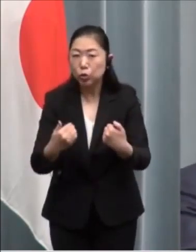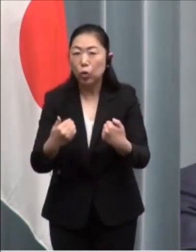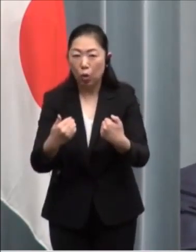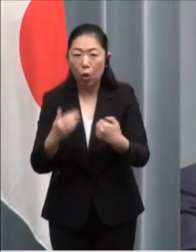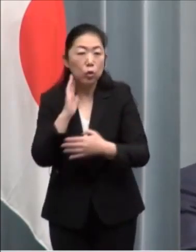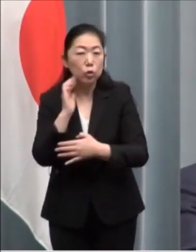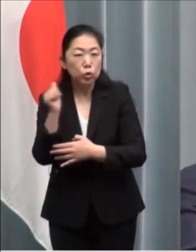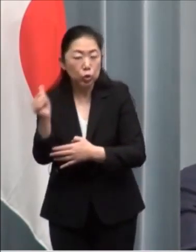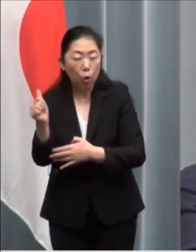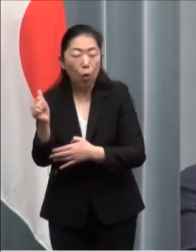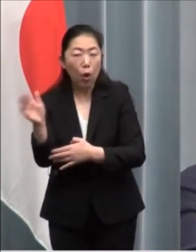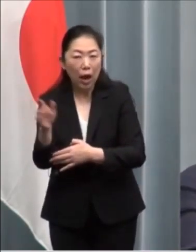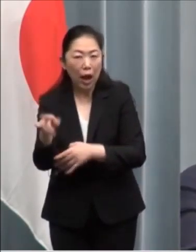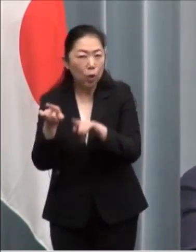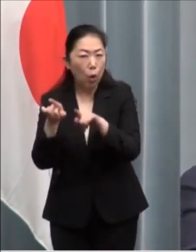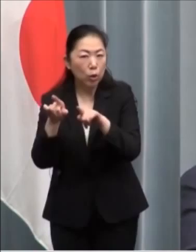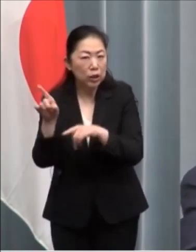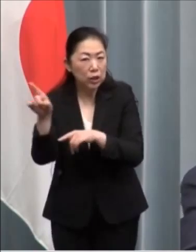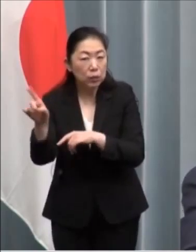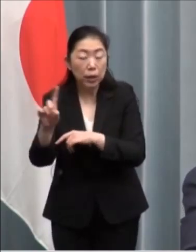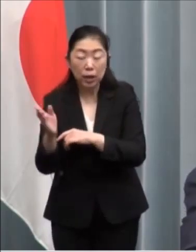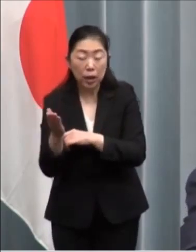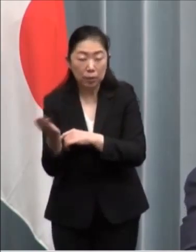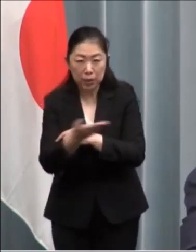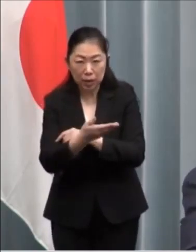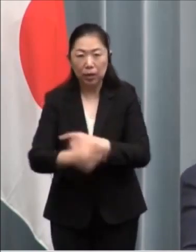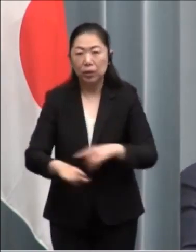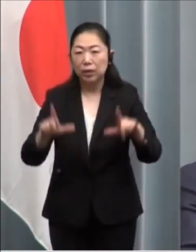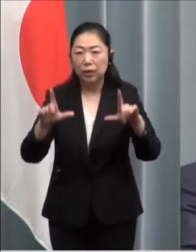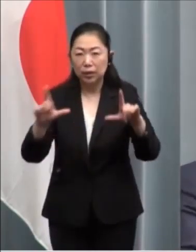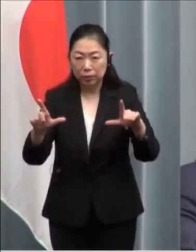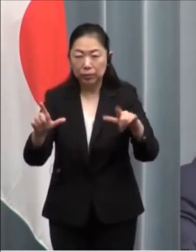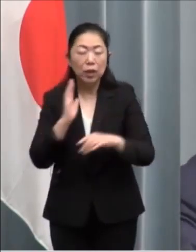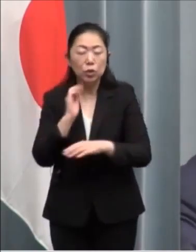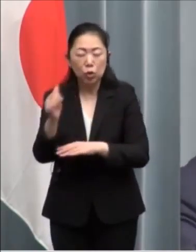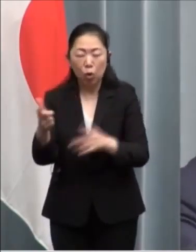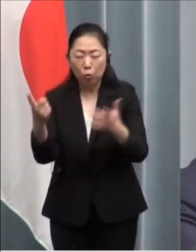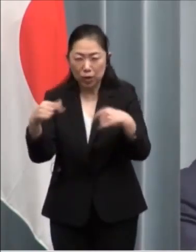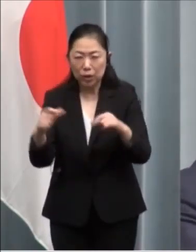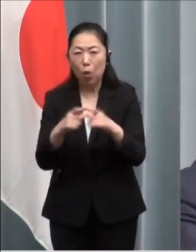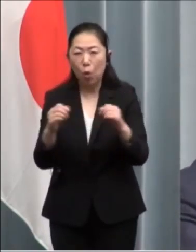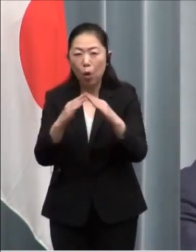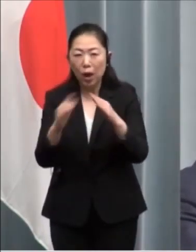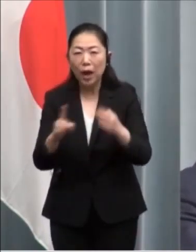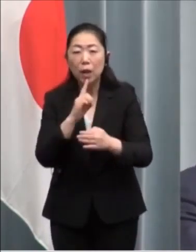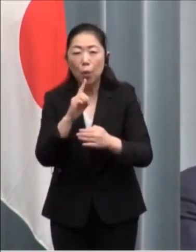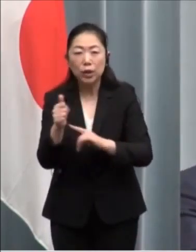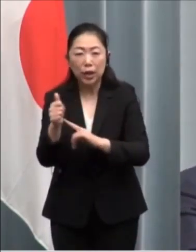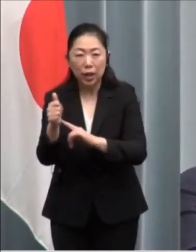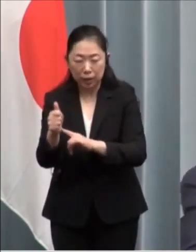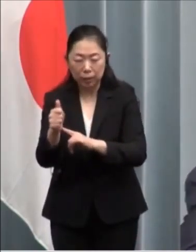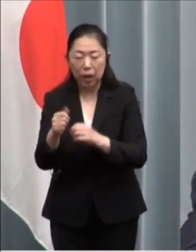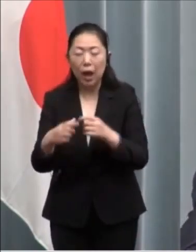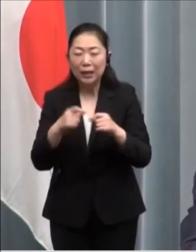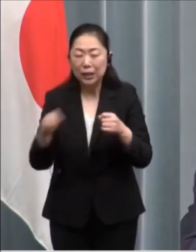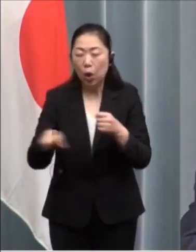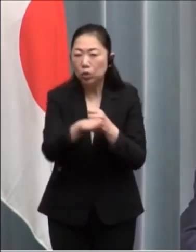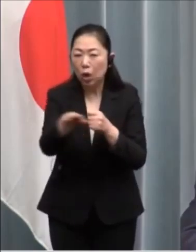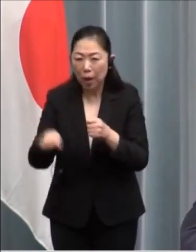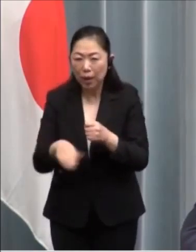については何かご指示やお考えを聞いたことは ありますか。総理もいつも国会で申し上げてますように、我が国を取り巻く安全保障関